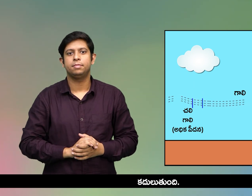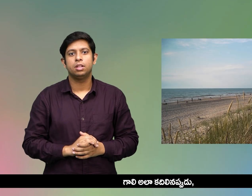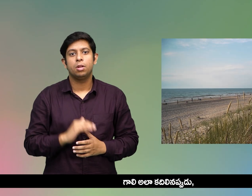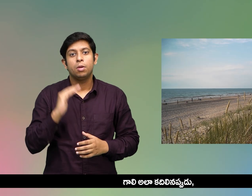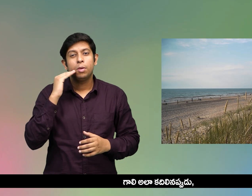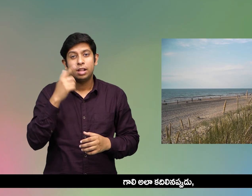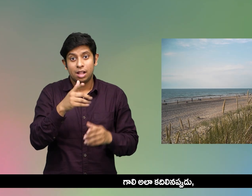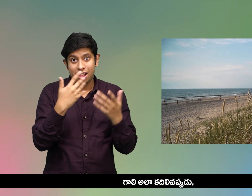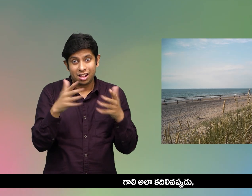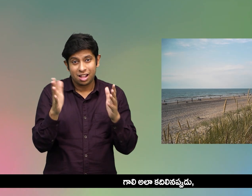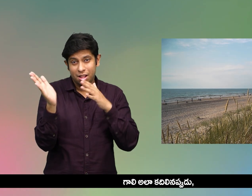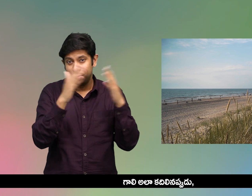గాలి అలా కదిలినప్పుడు